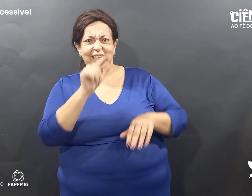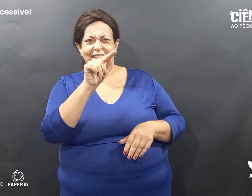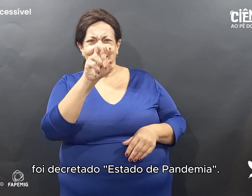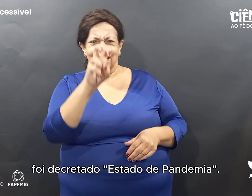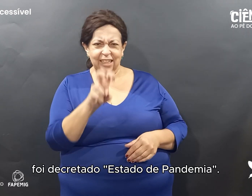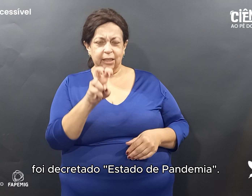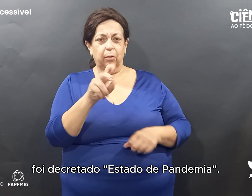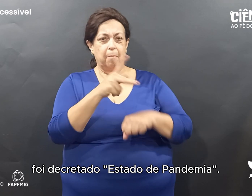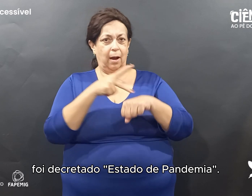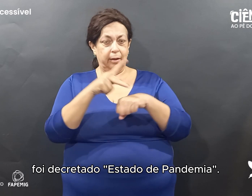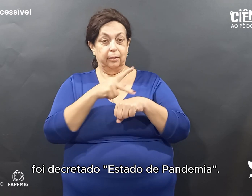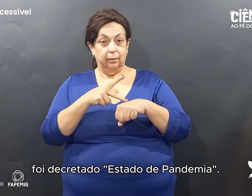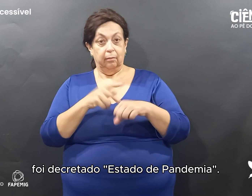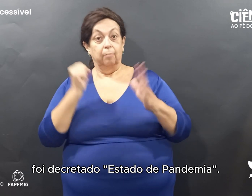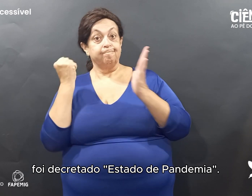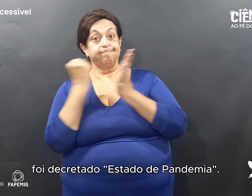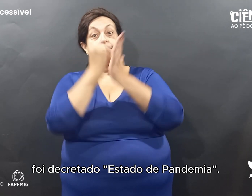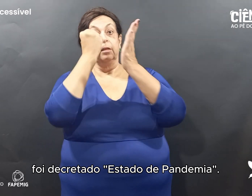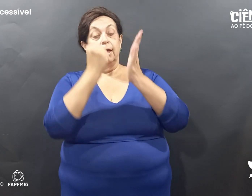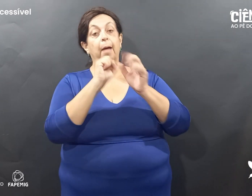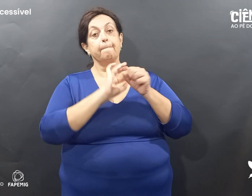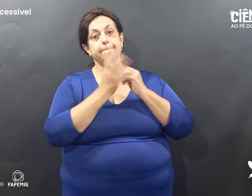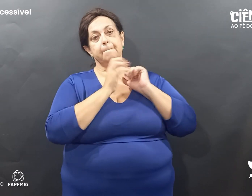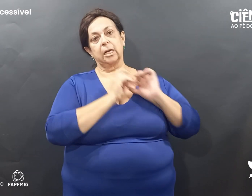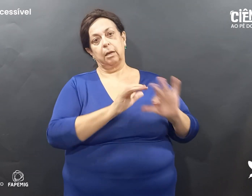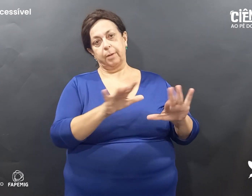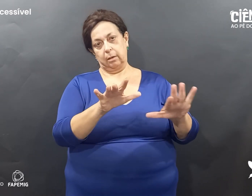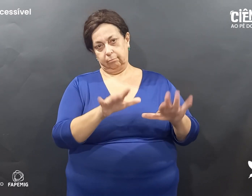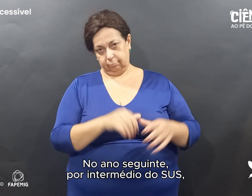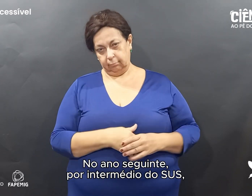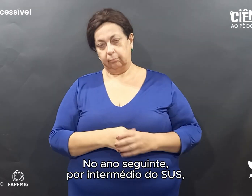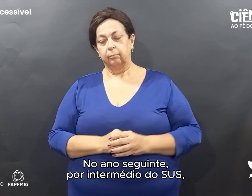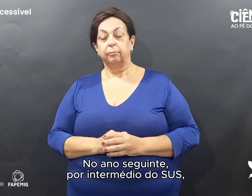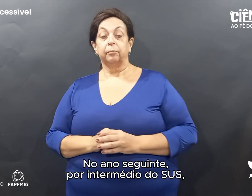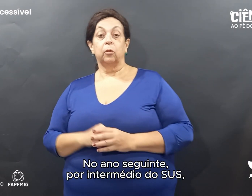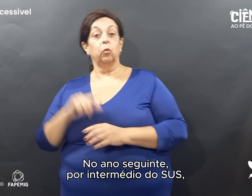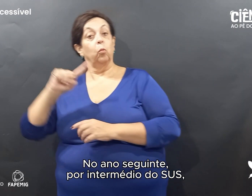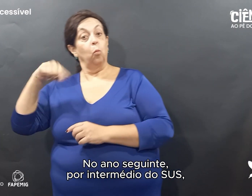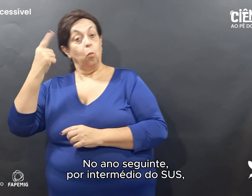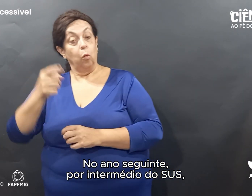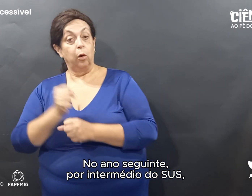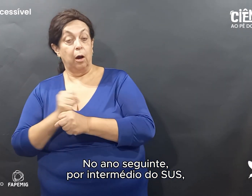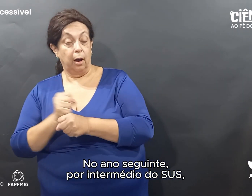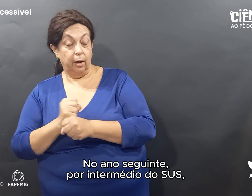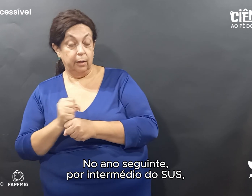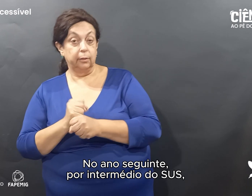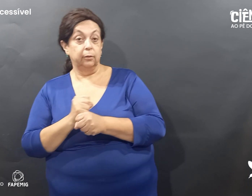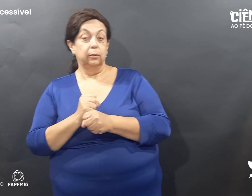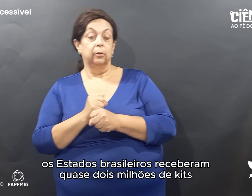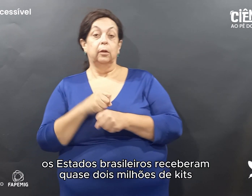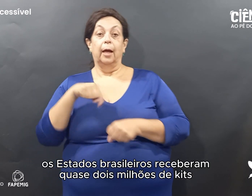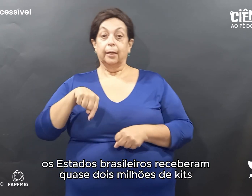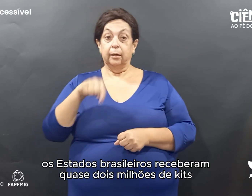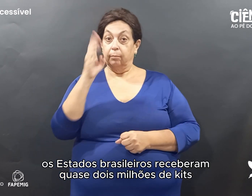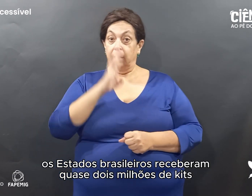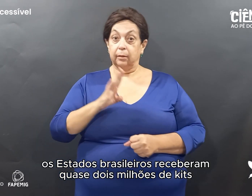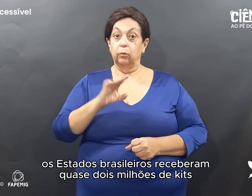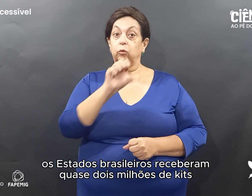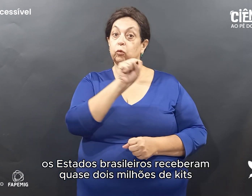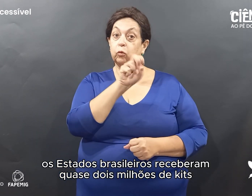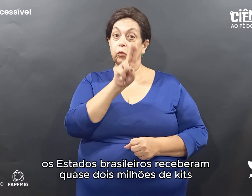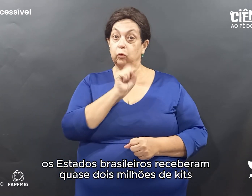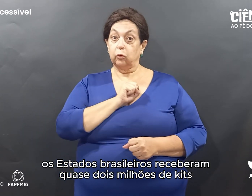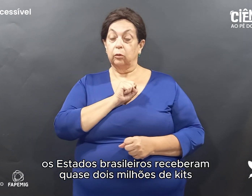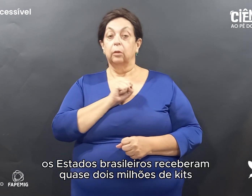continentes, foi decretado estado de pandemia. No ano seguinte, por intermédio do SUS, os estados